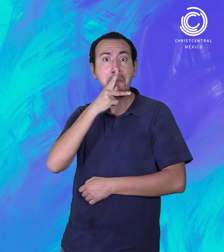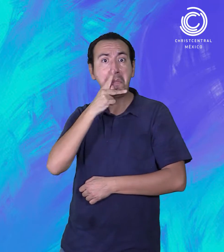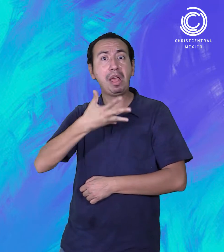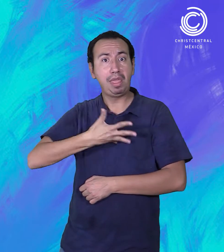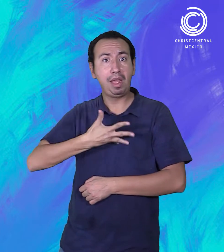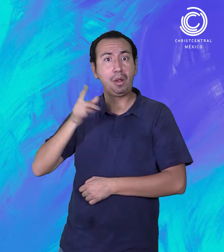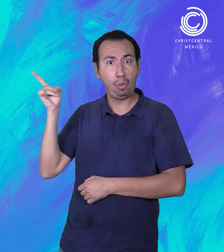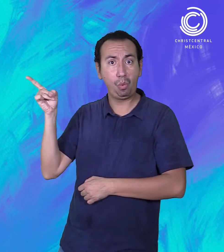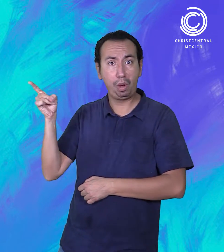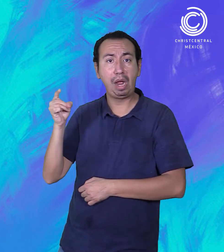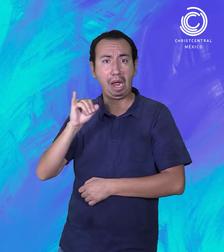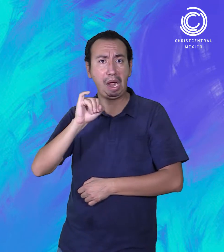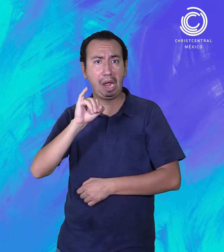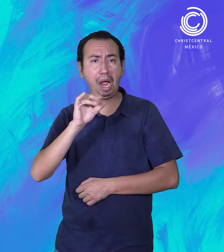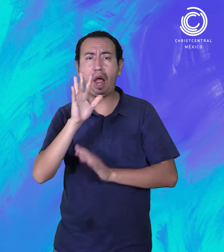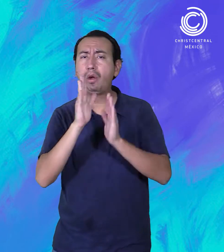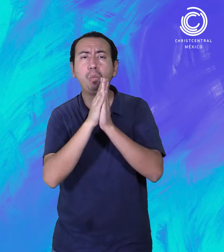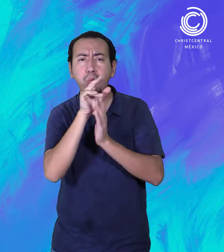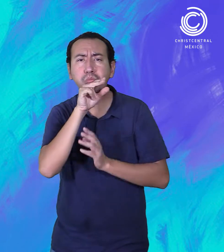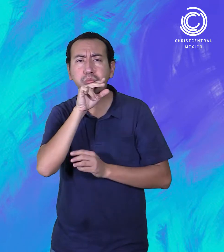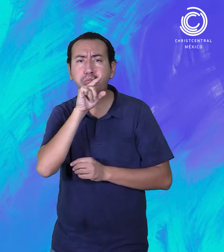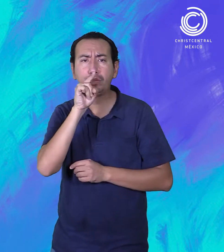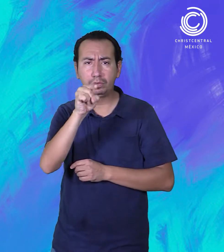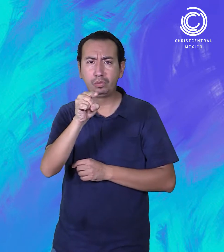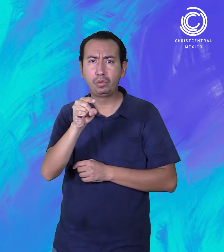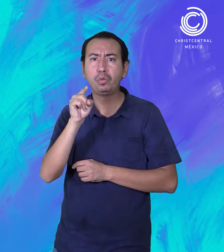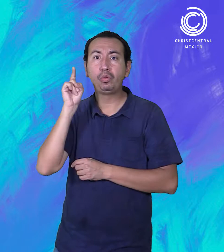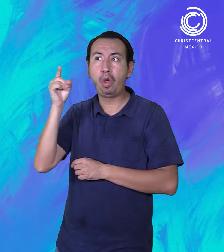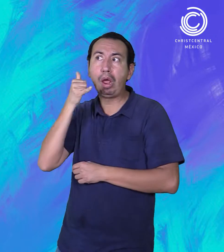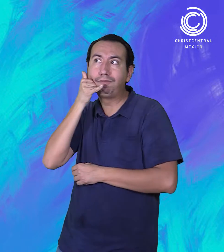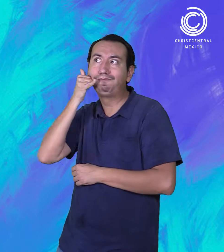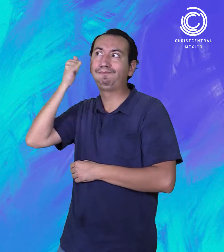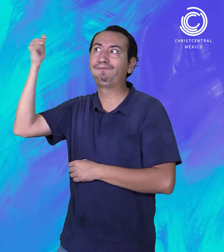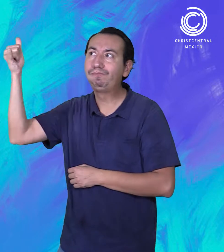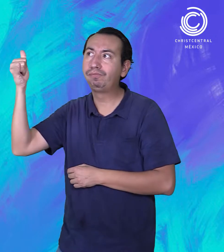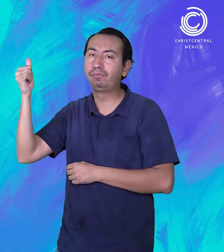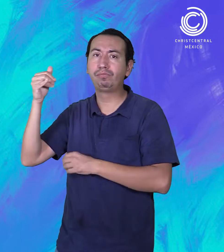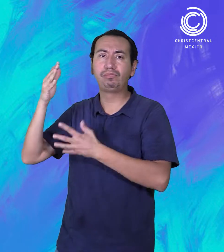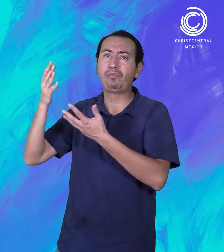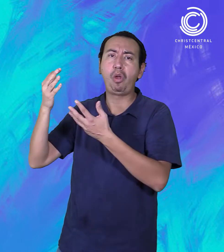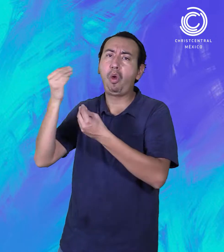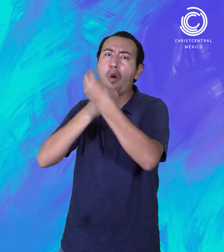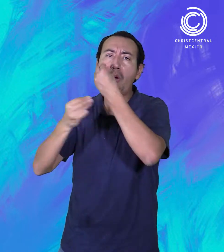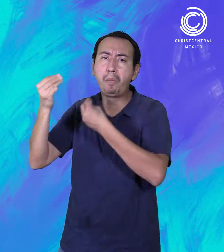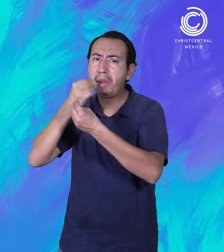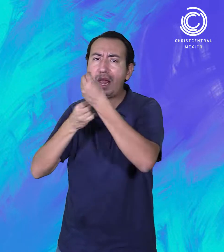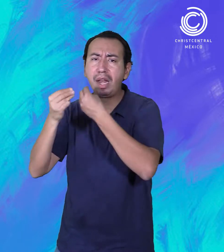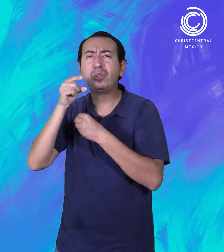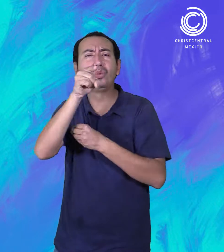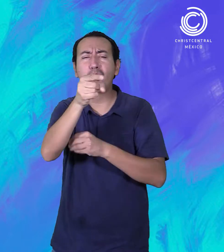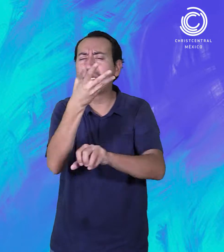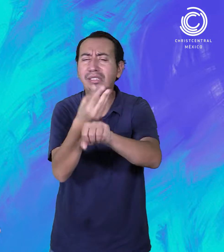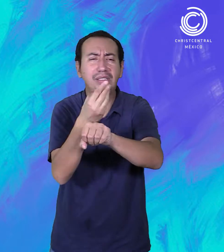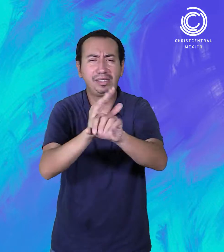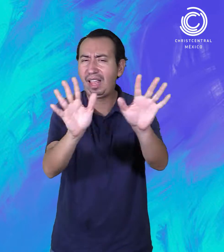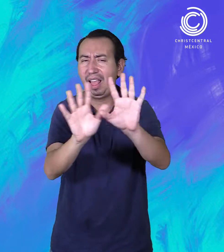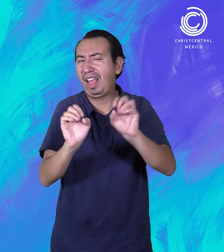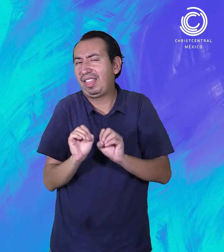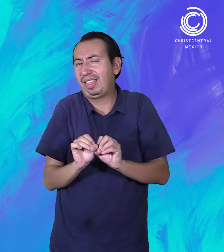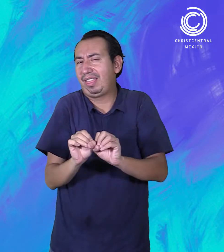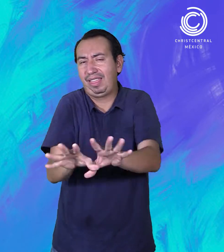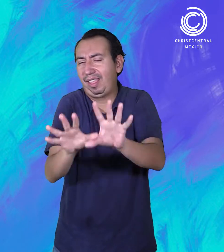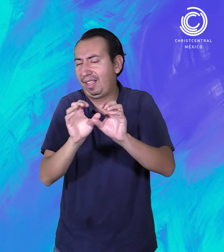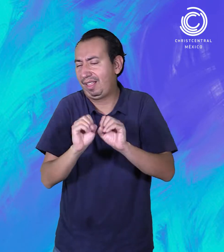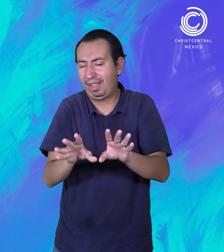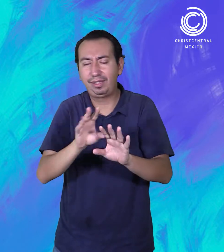necesitando. Entonces pedimos comida que nos trajeran aquí a la casa para comer y yo les digo, ya no intenten más hacer